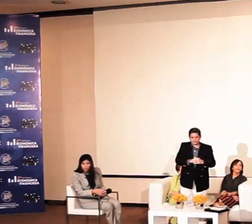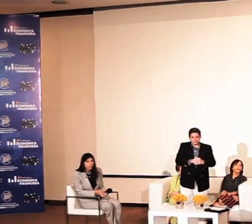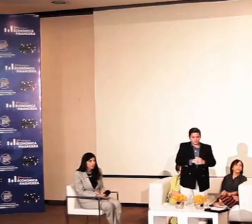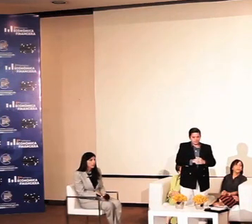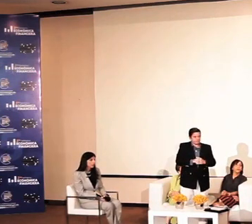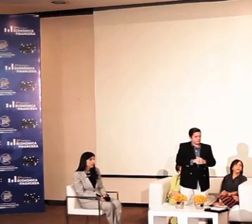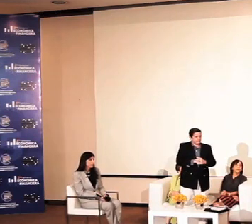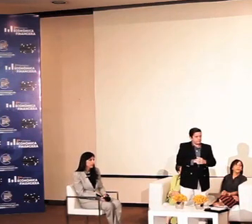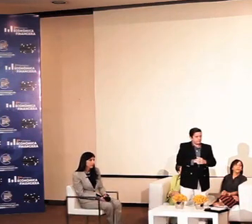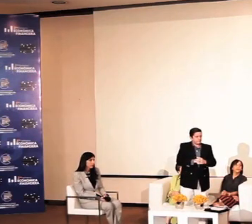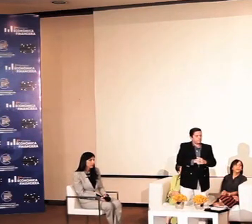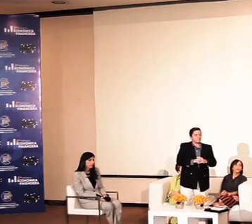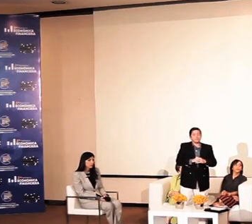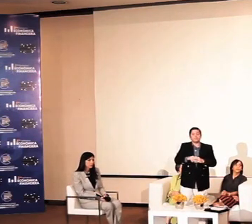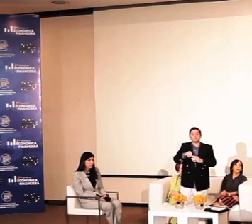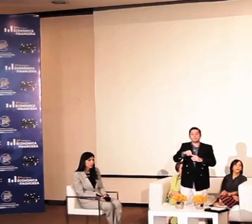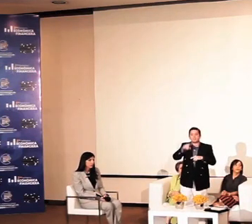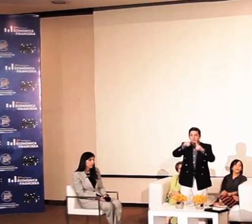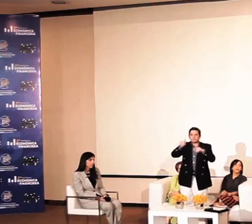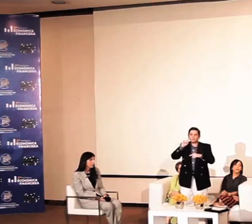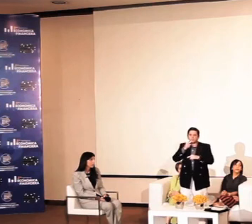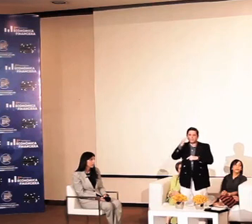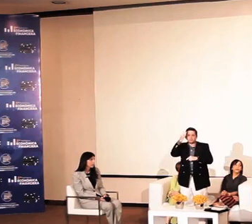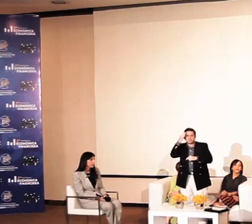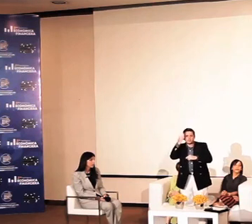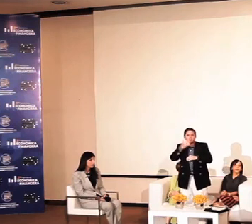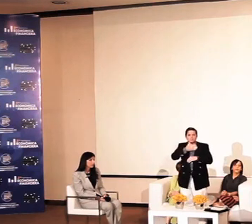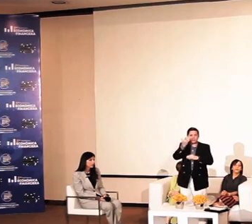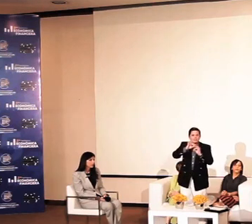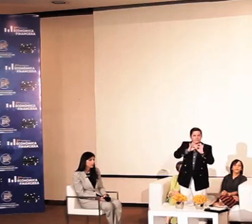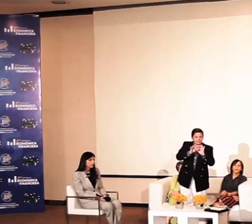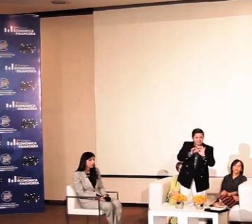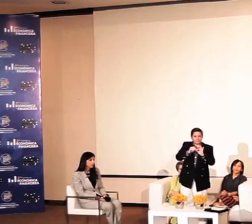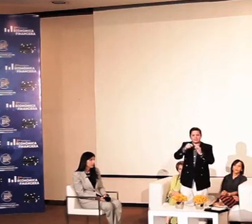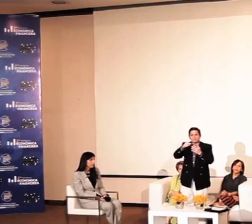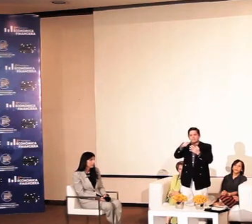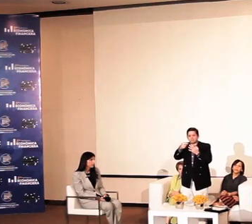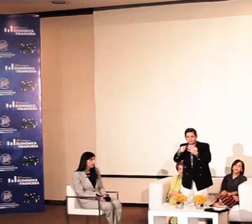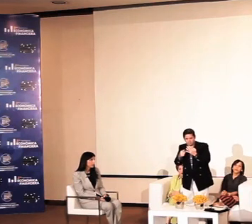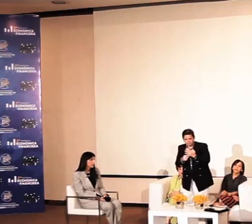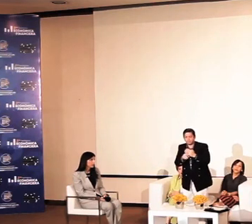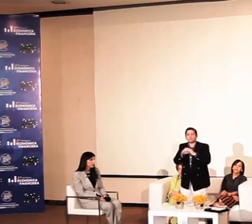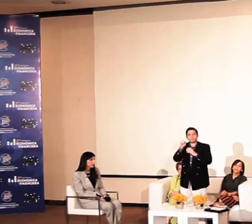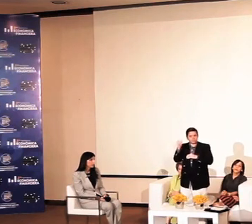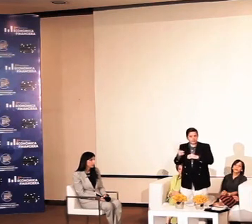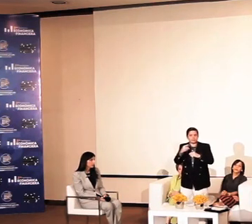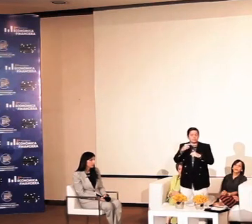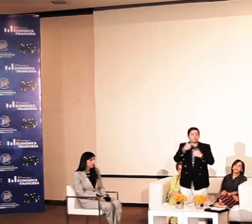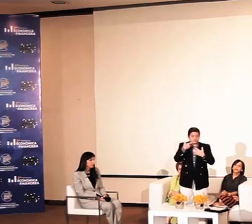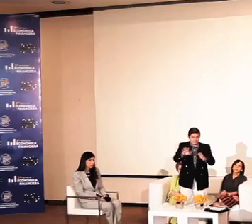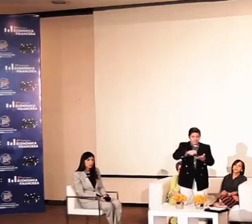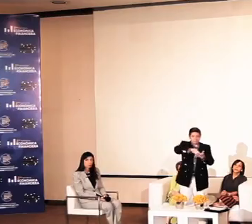si quiero expresarles que hay algunas preocupaciones dentro de la comunidad sorda porque no hay intérpretes